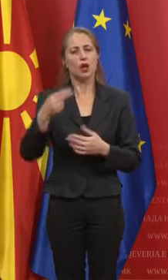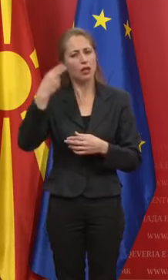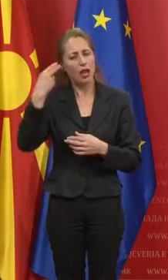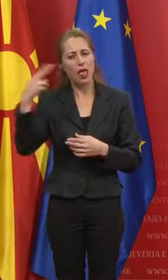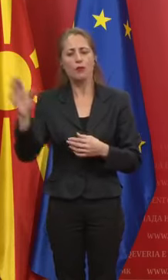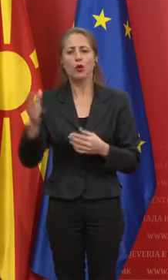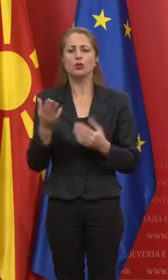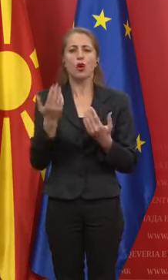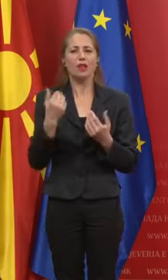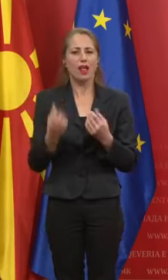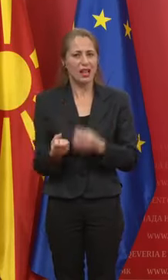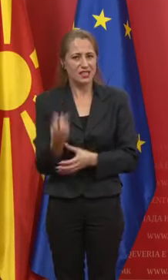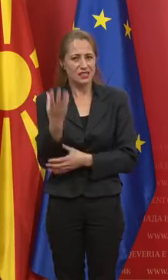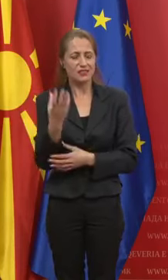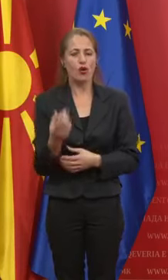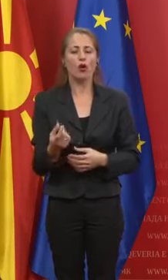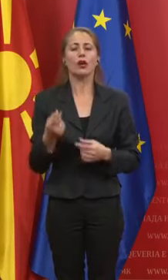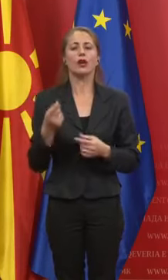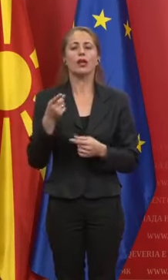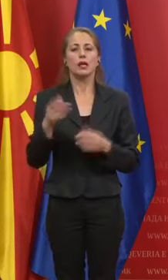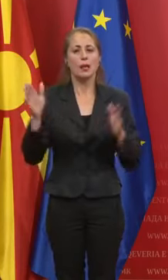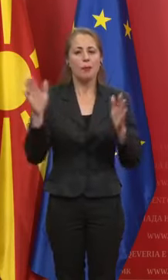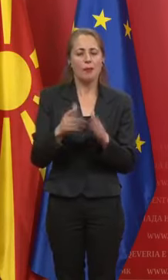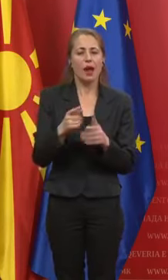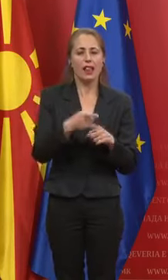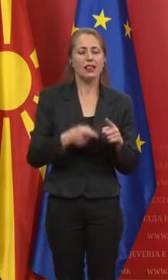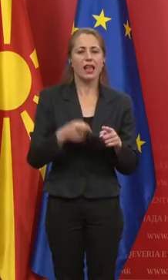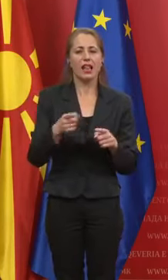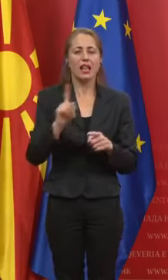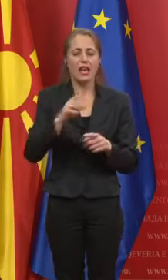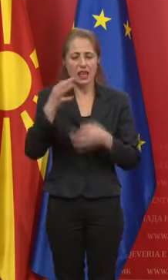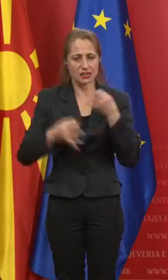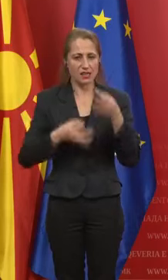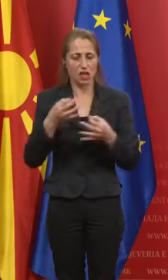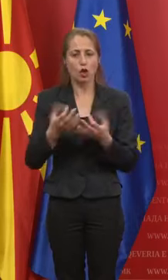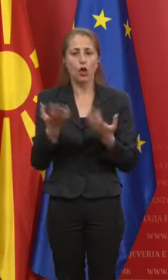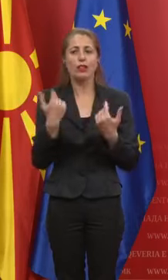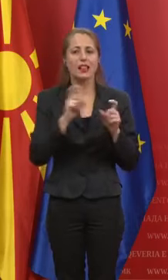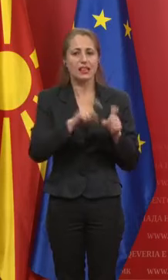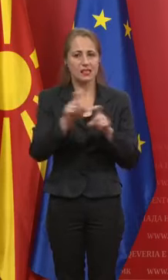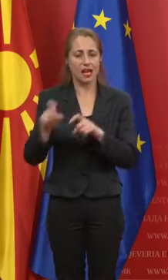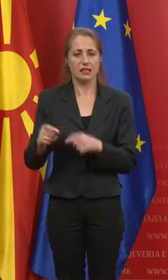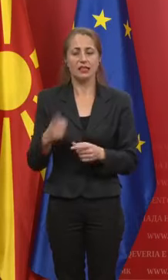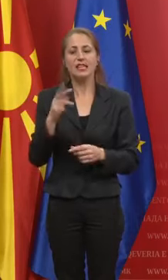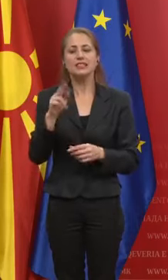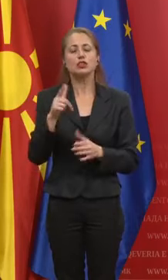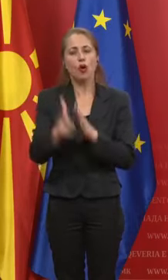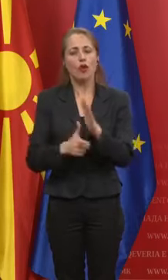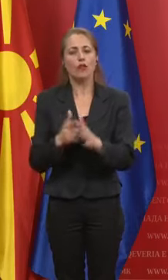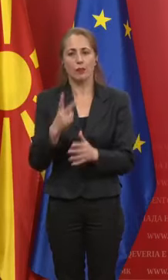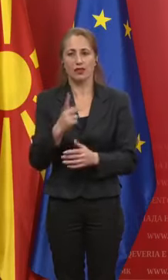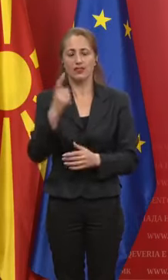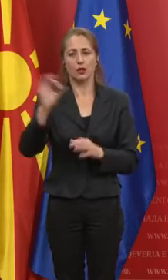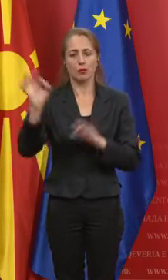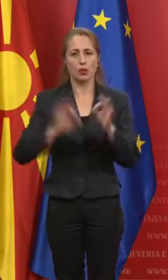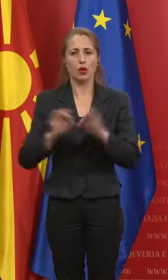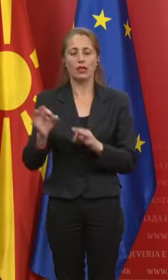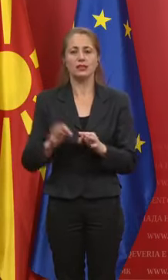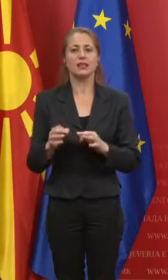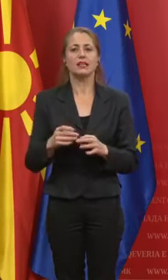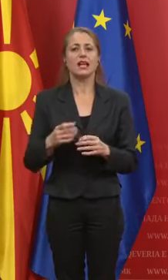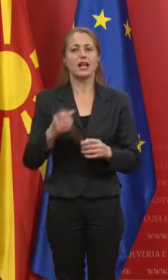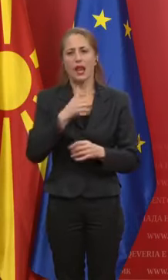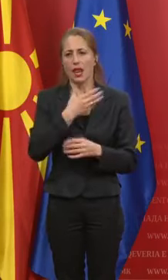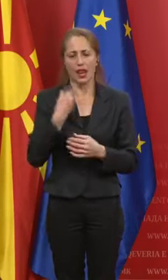непознат извор и 1 сосем мал дел се неистражени. Во истиот период 21% се